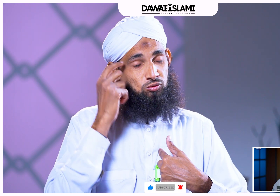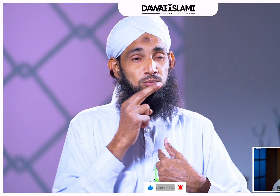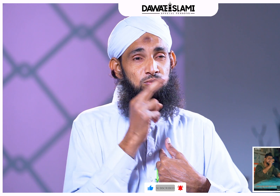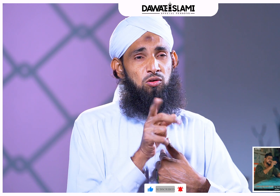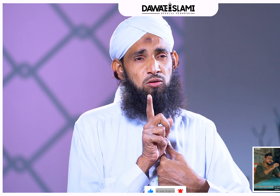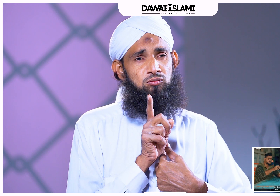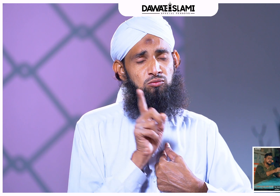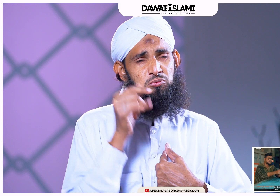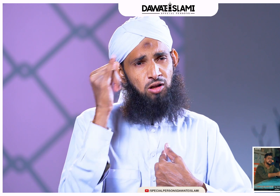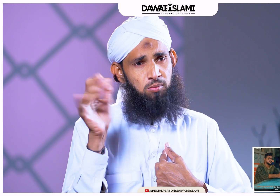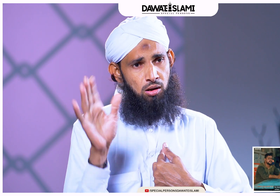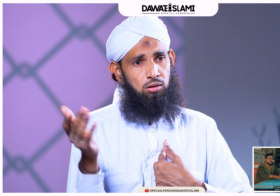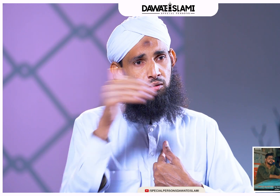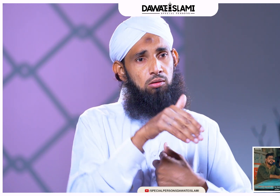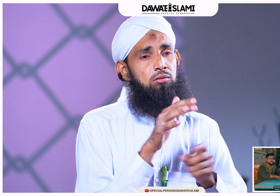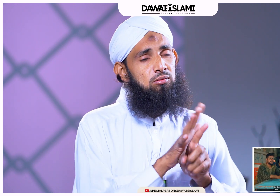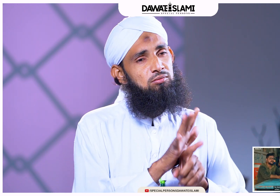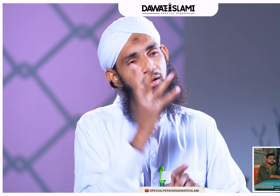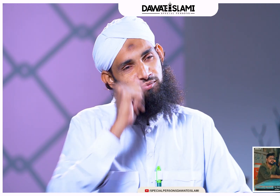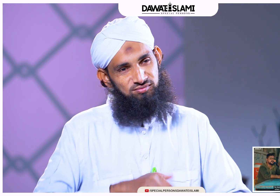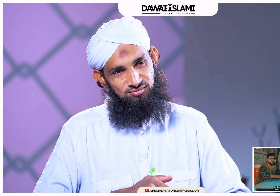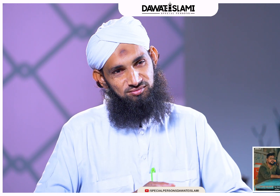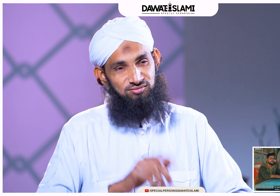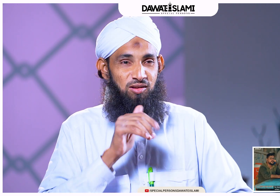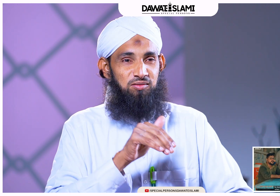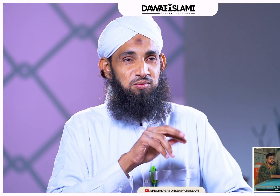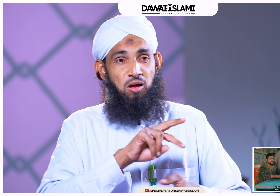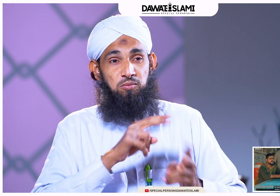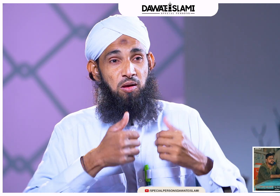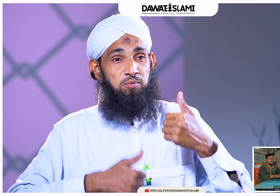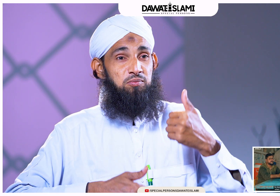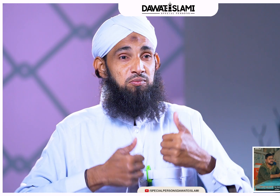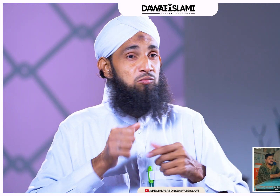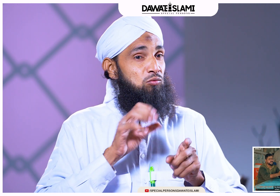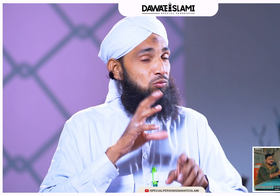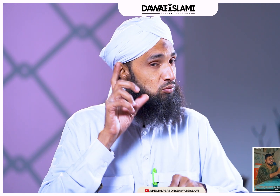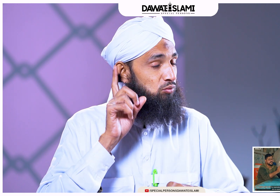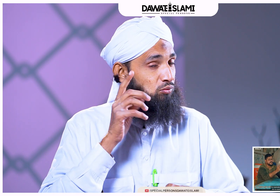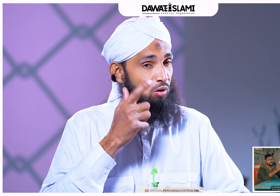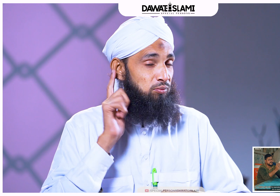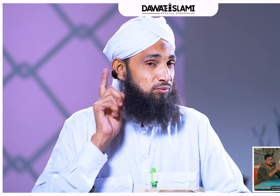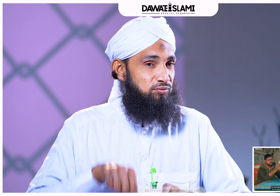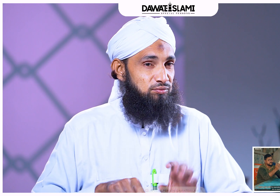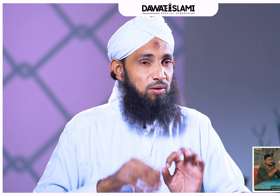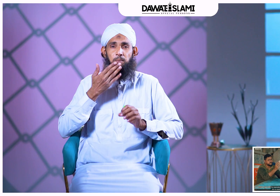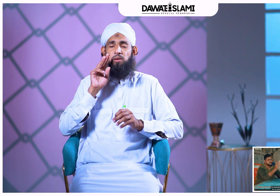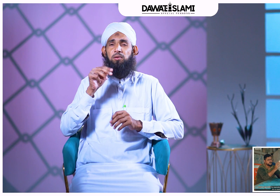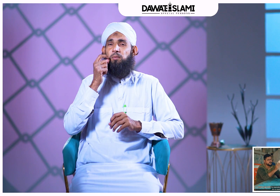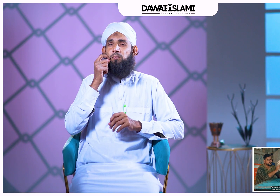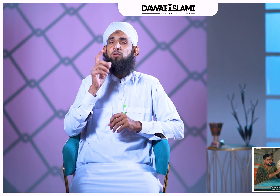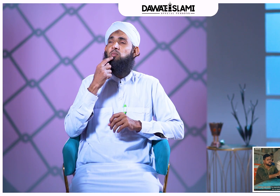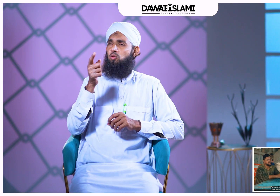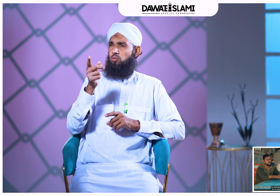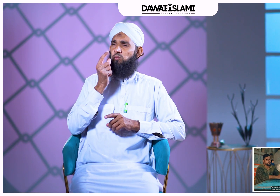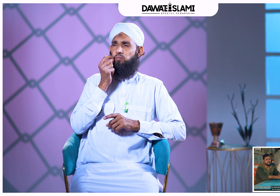میں سوچے کہ خود اپنی اصلاح کرتا نہیں اور دوسروں کو چلا سدھارنے، اور اس طرح وہ آپ کی ایڈوائس کو ایکسیپٹ نہ کرے۔ مثال کے طور پر آپ کسی عزیز